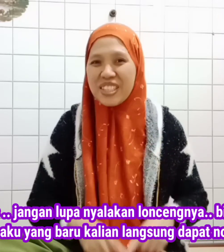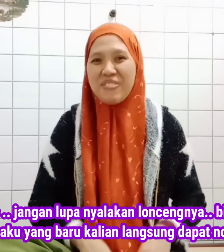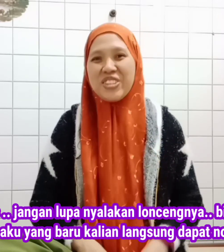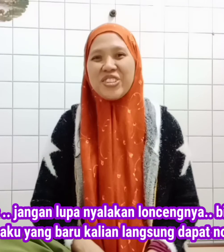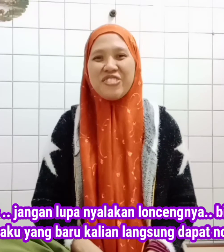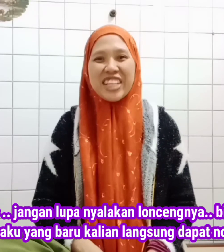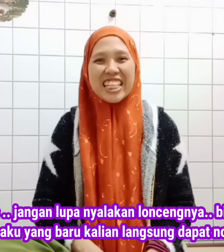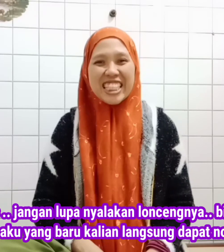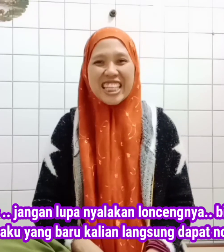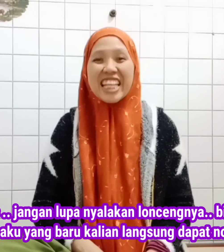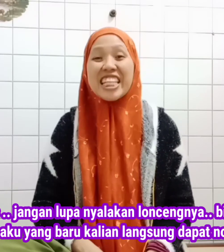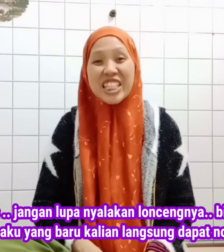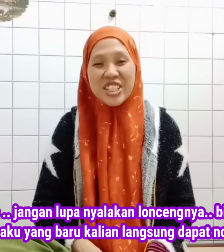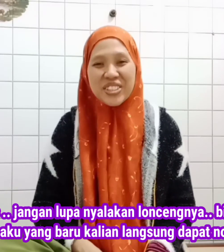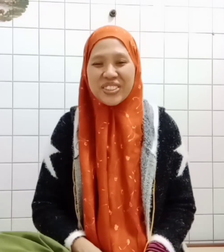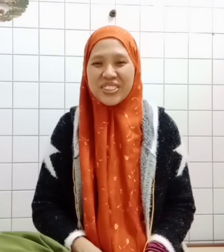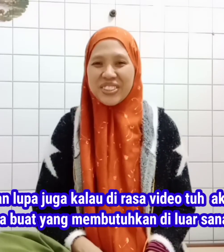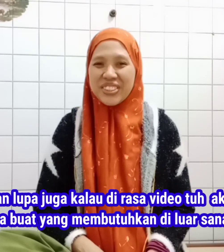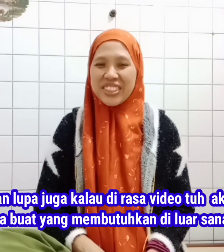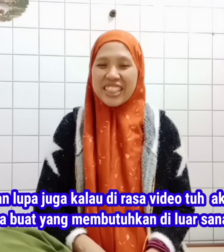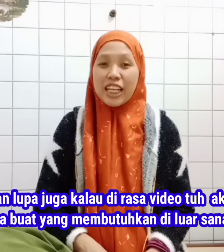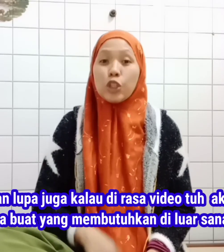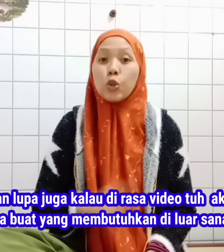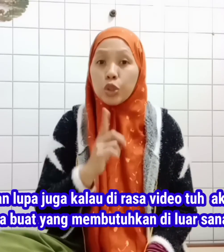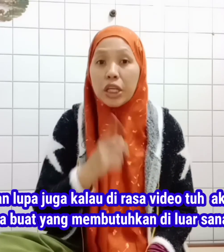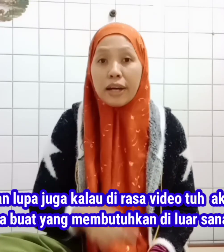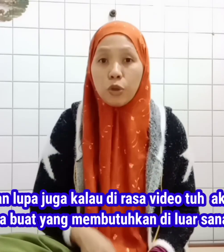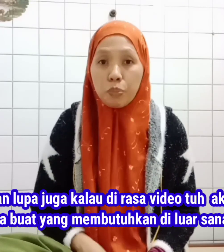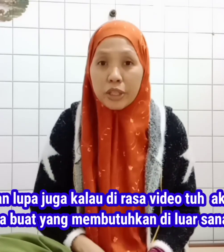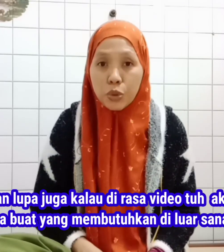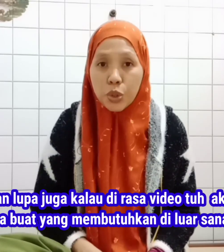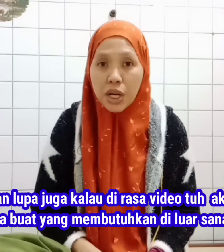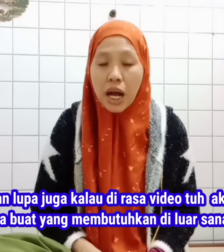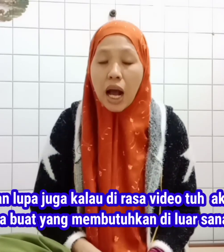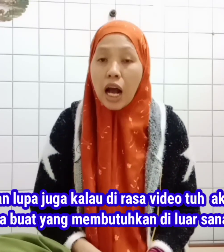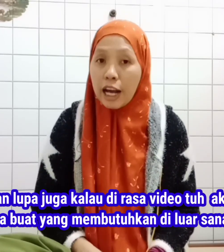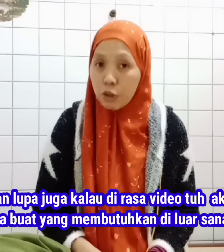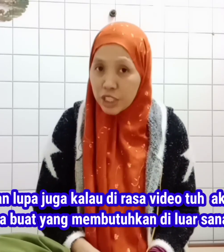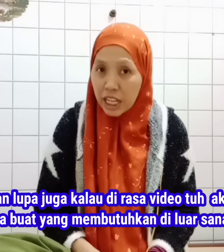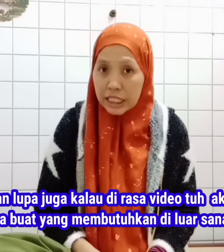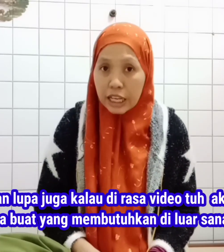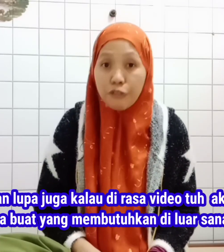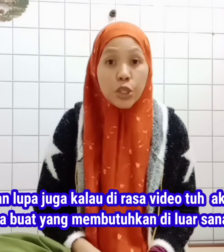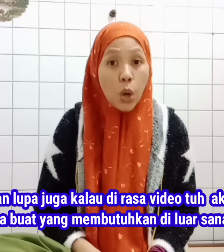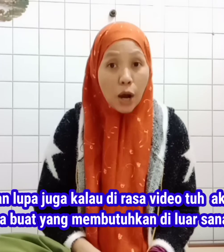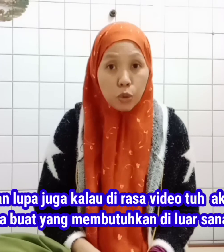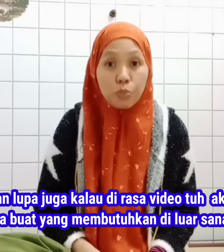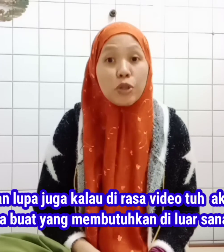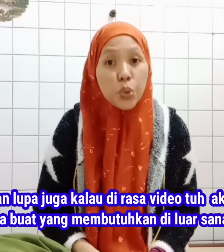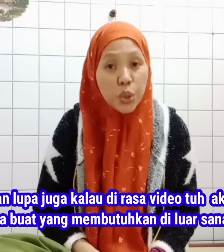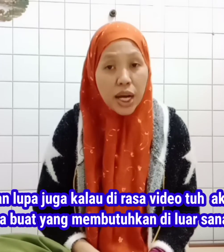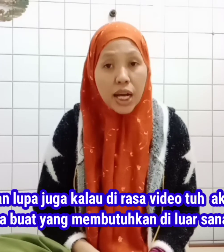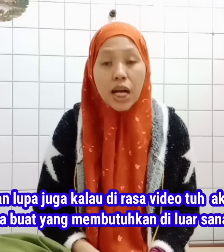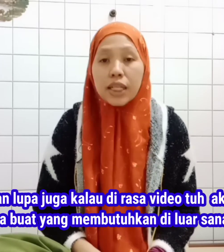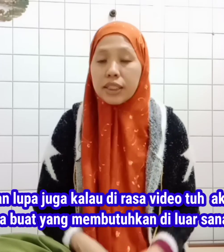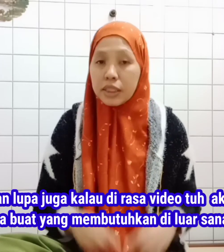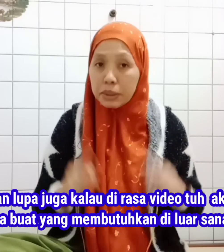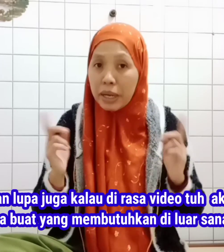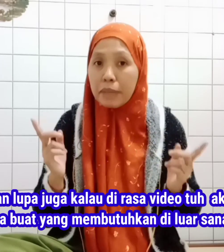dapat notifikasinya gitu. Terus jangan lupa juga kalau dirasa video aku tuh berguna bagi